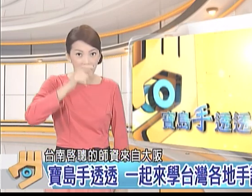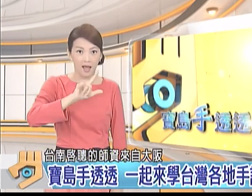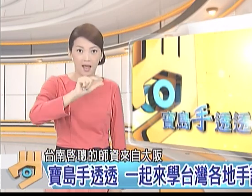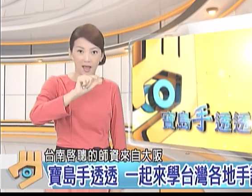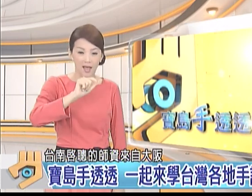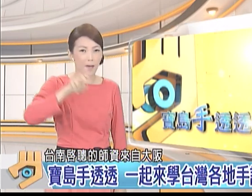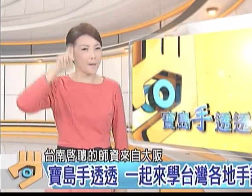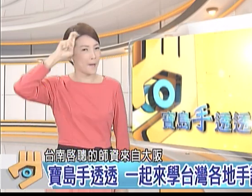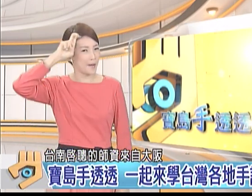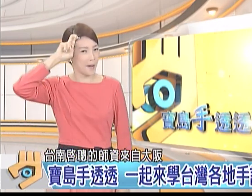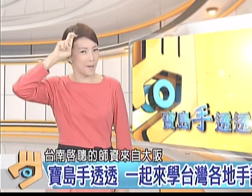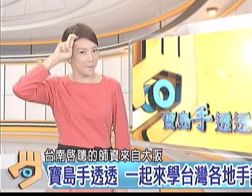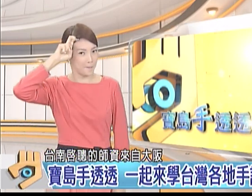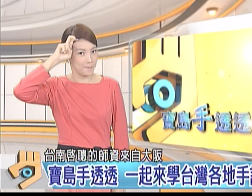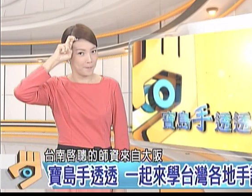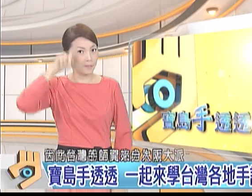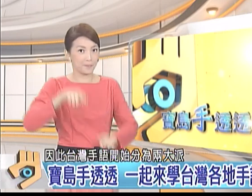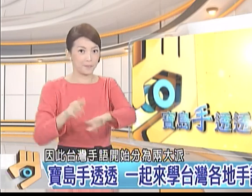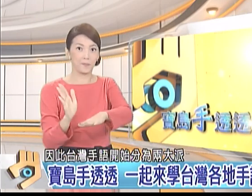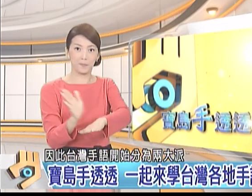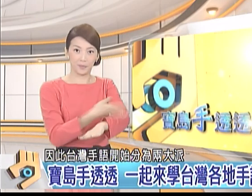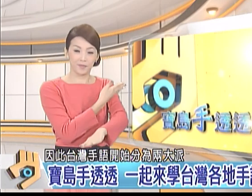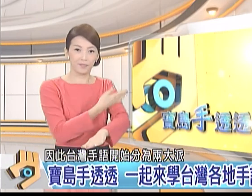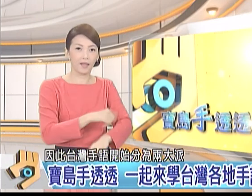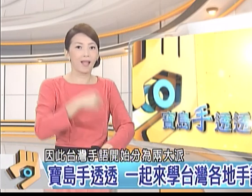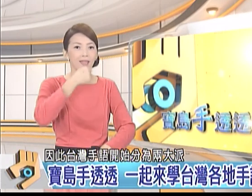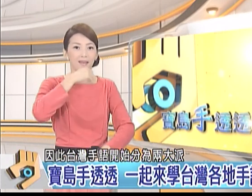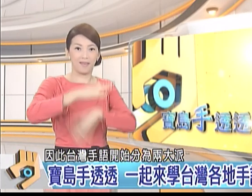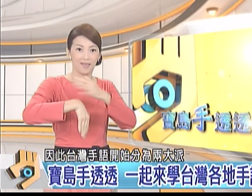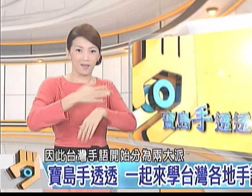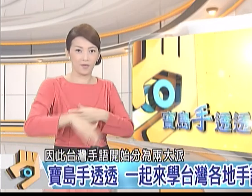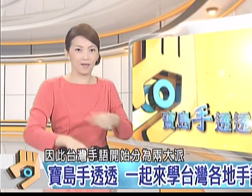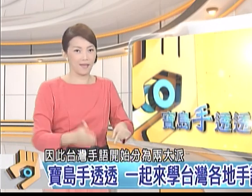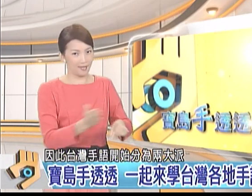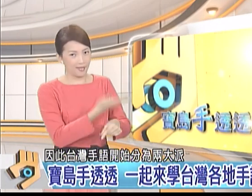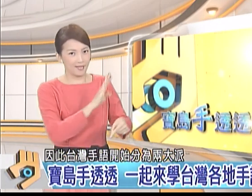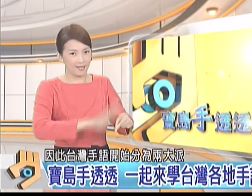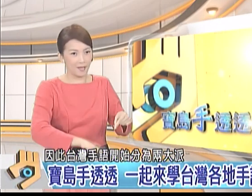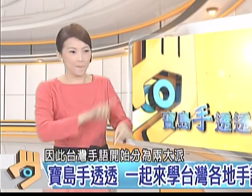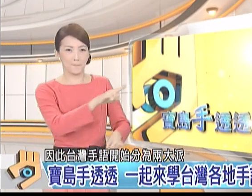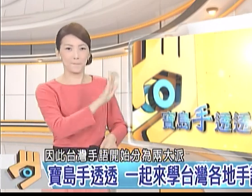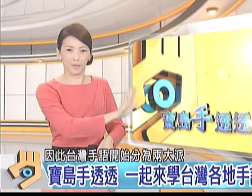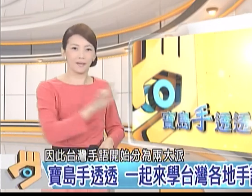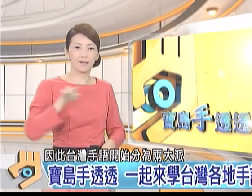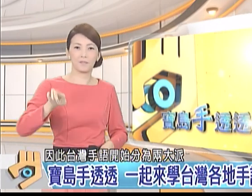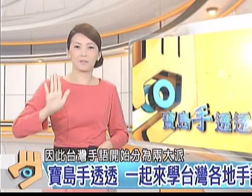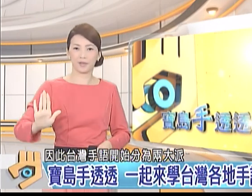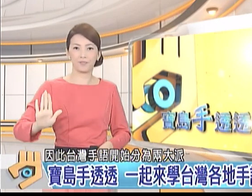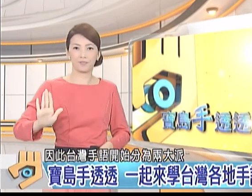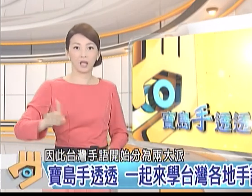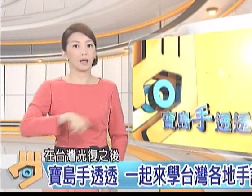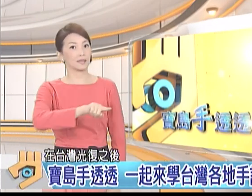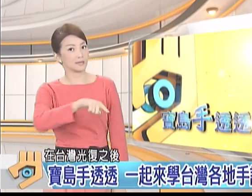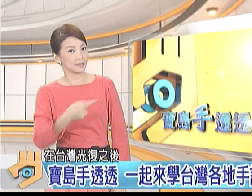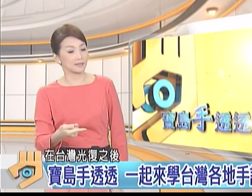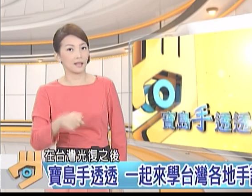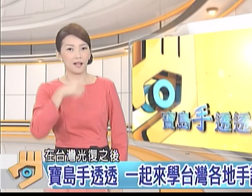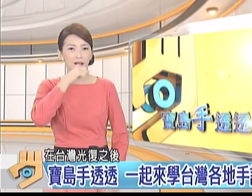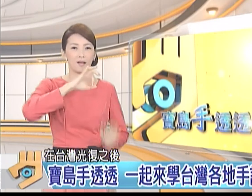自大阪，因此台湾手语开始分为两大派。在台湾光复之后，大